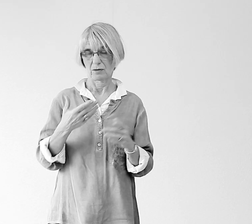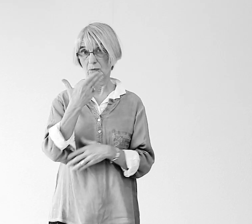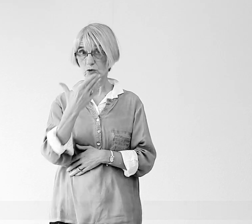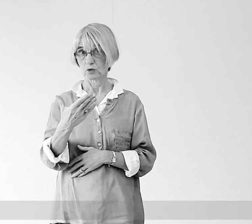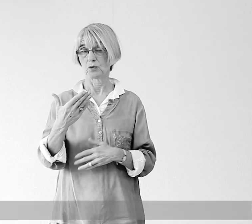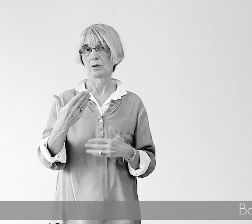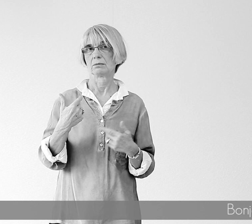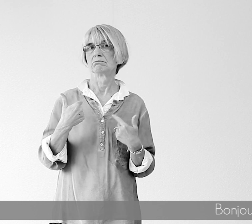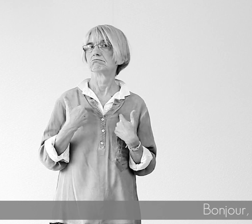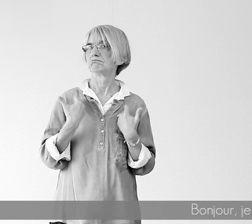Bonjour,